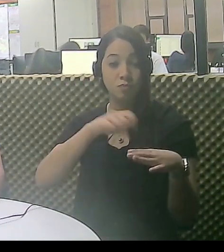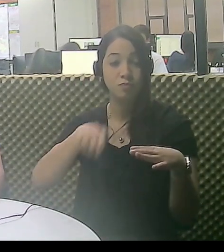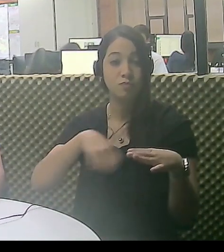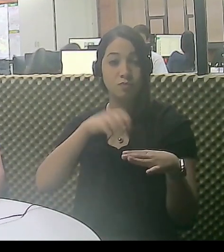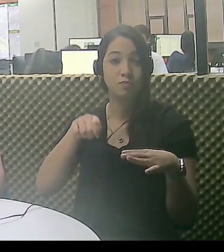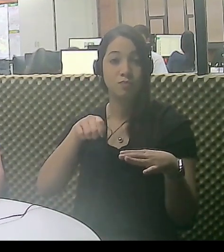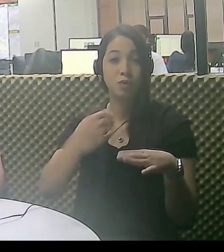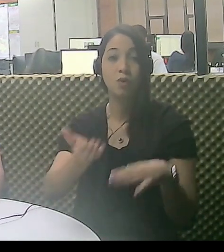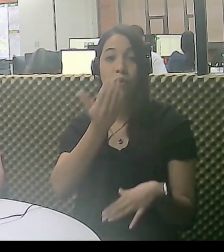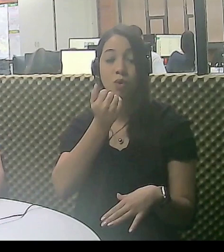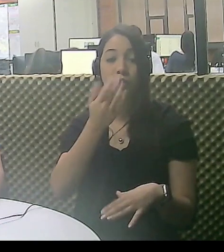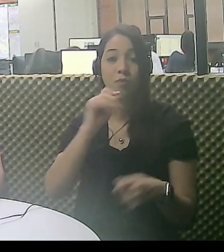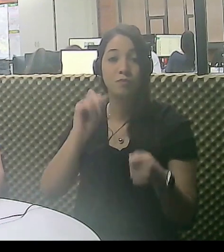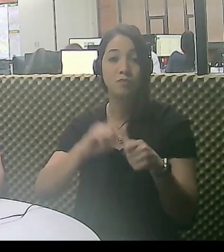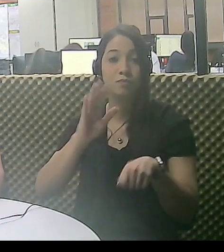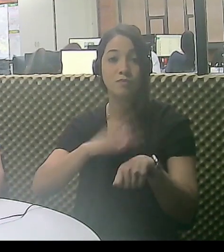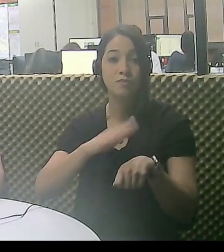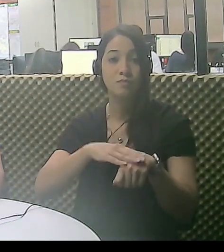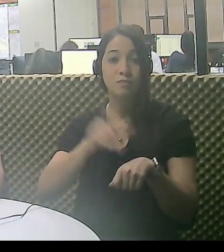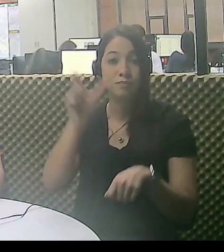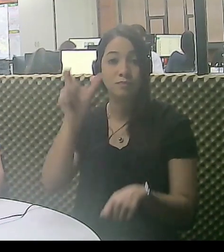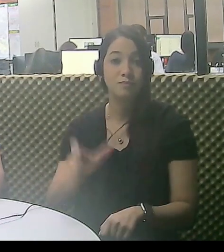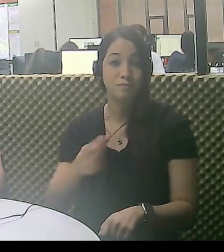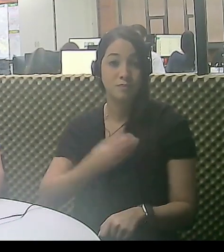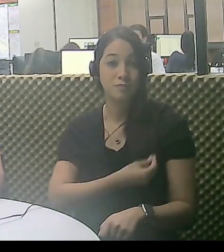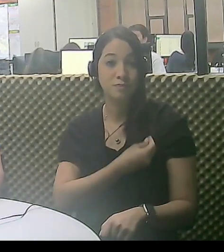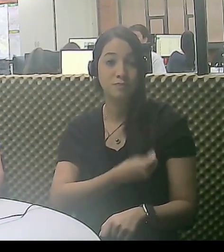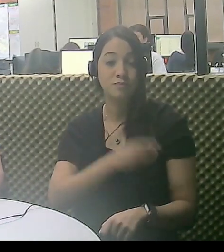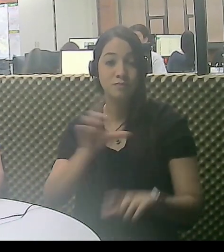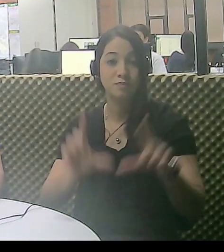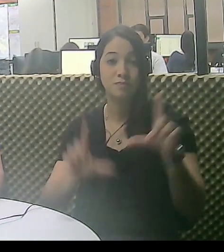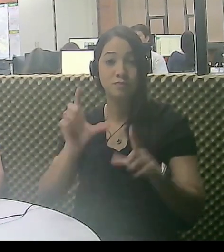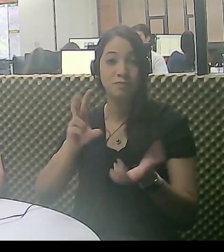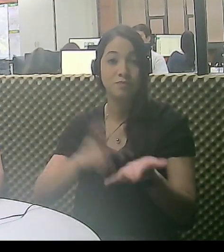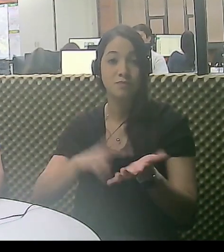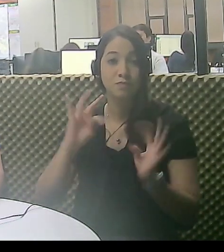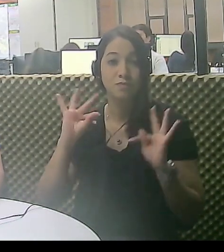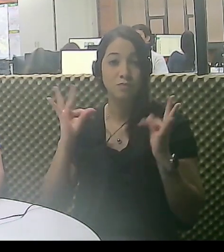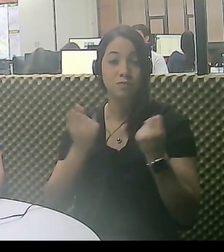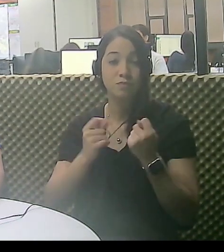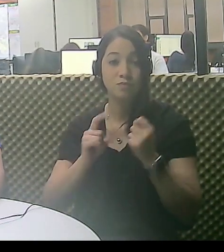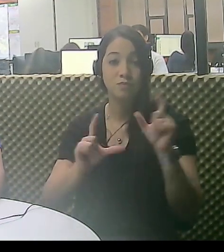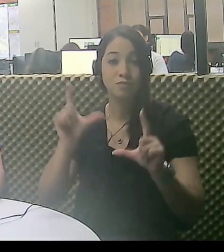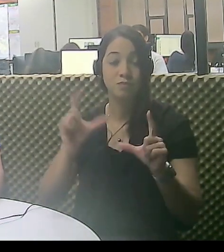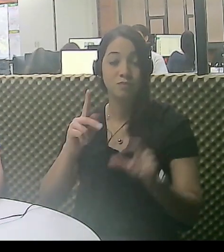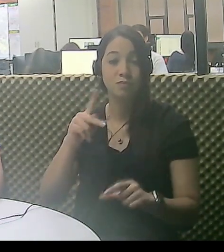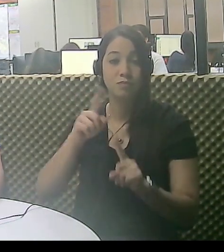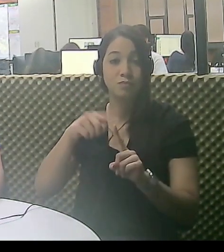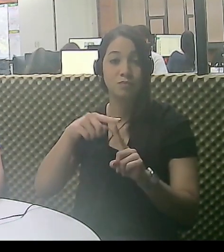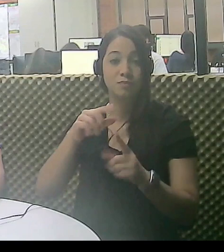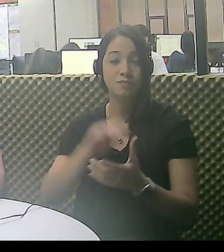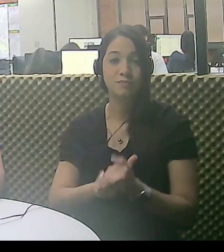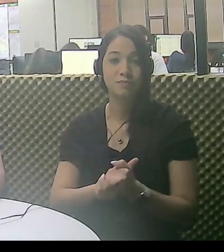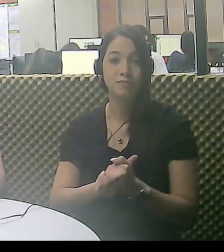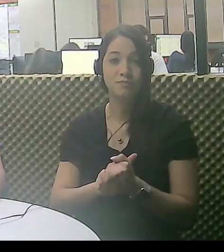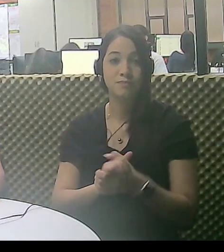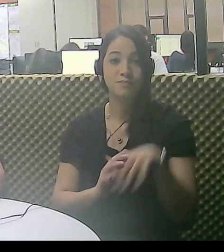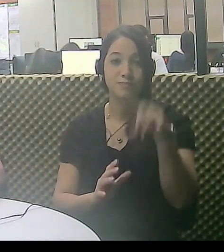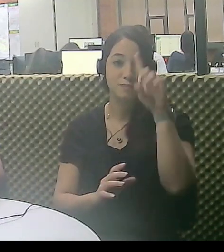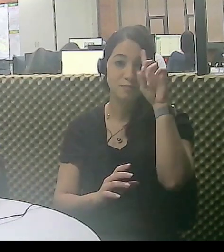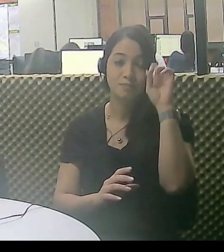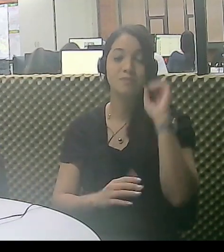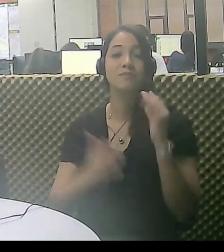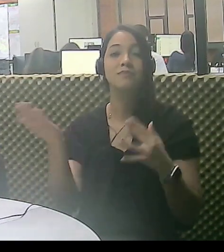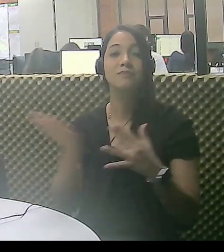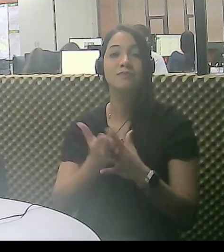será escolhida para ser preparada pelo participante ao vivo no programa Manhã Total da TV Paranaíba.